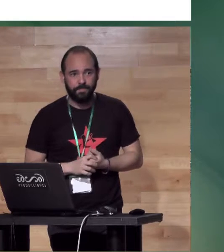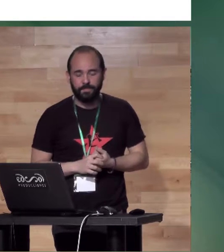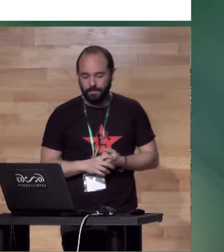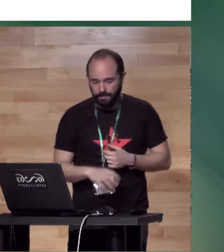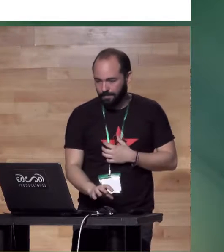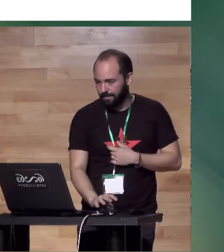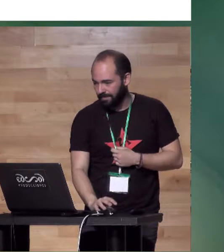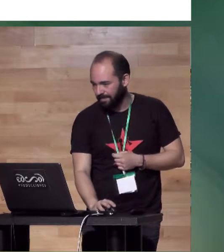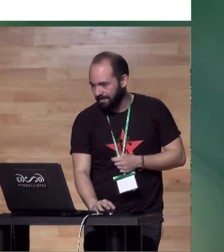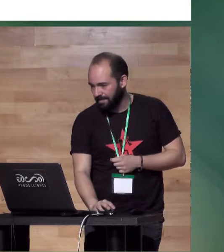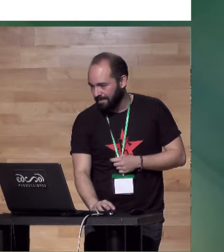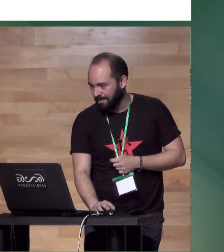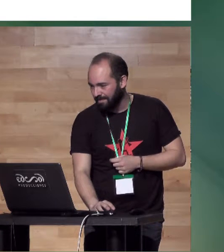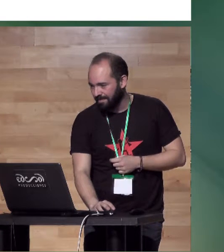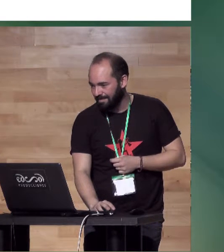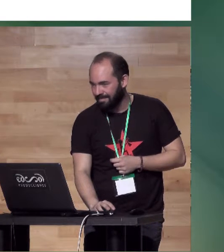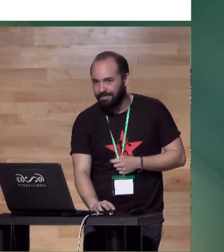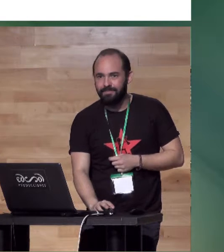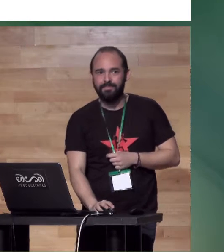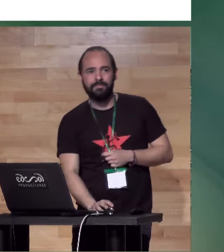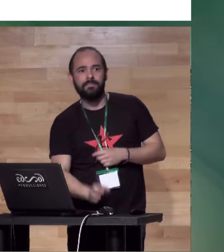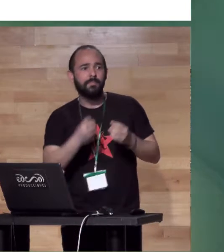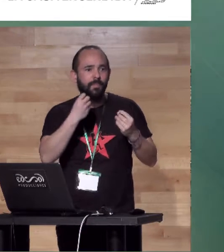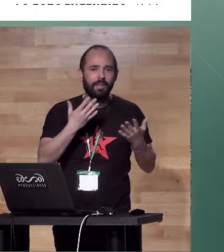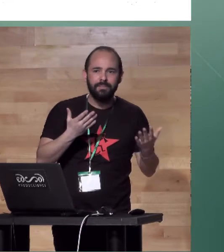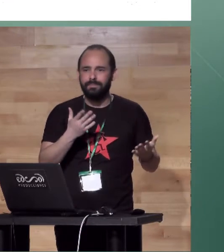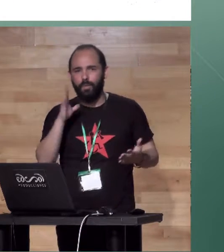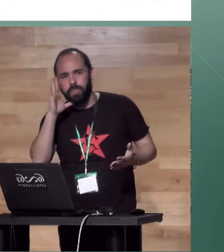detalles, si es de día o de noche, para ver qué recursos se necesita.